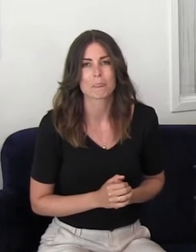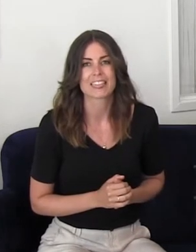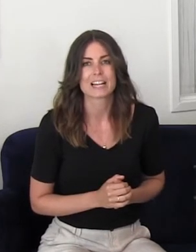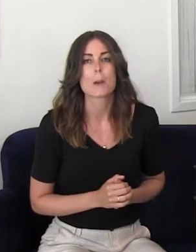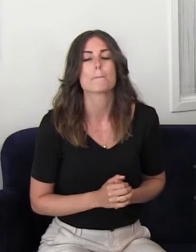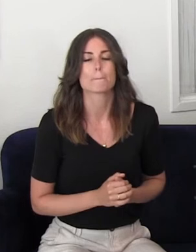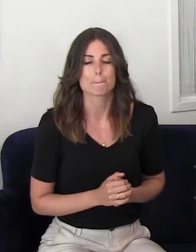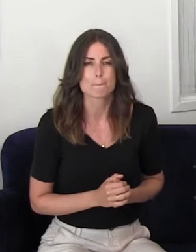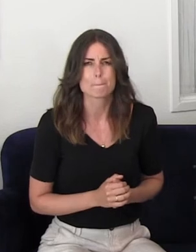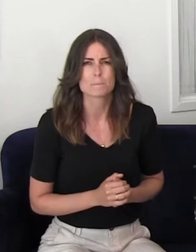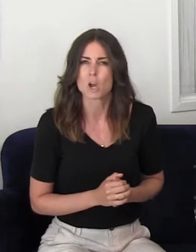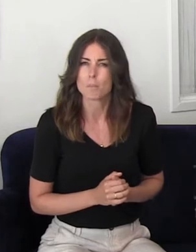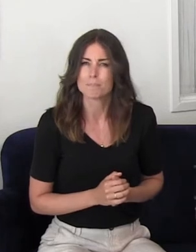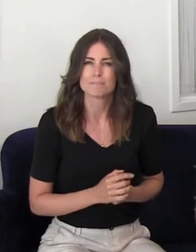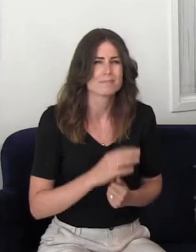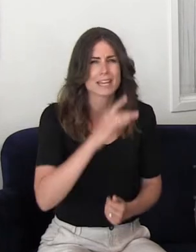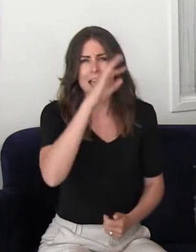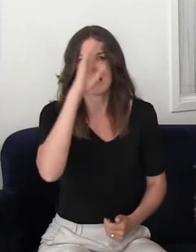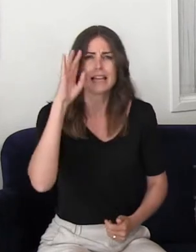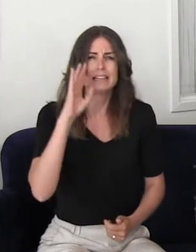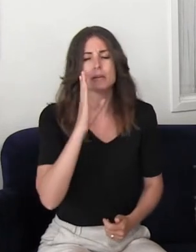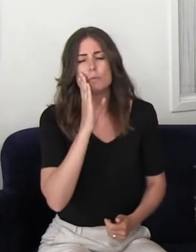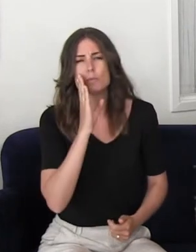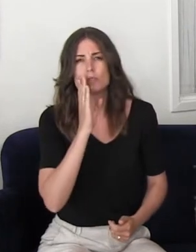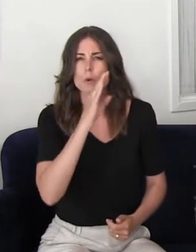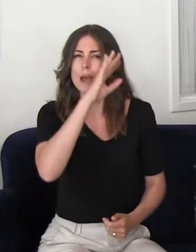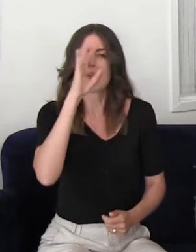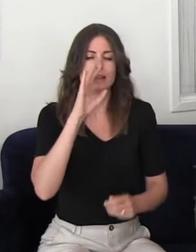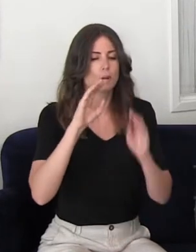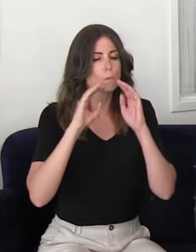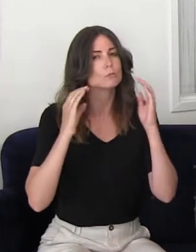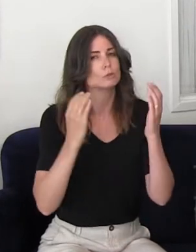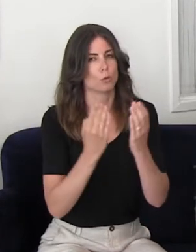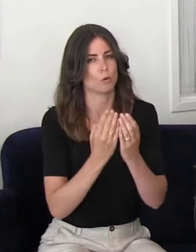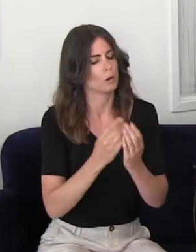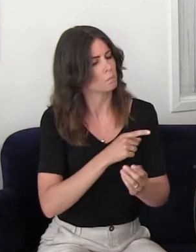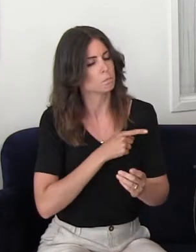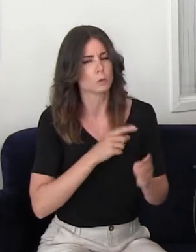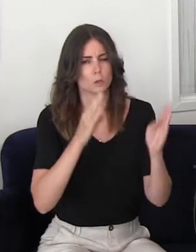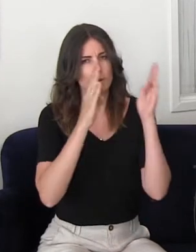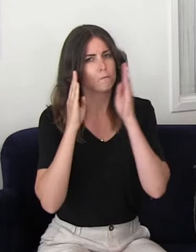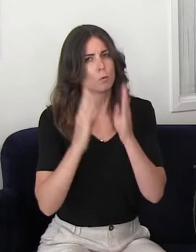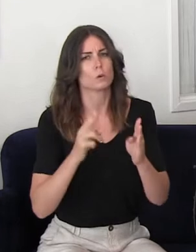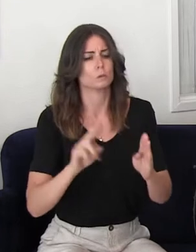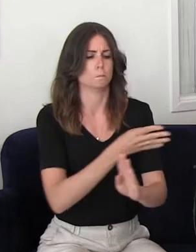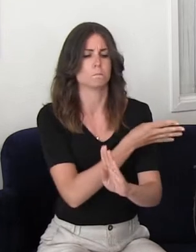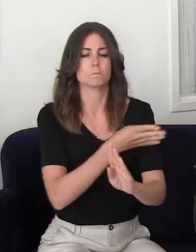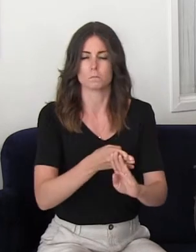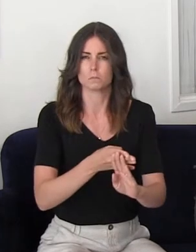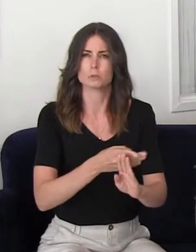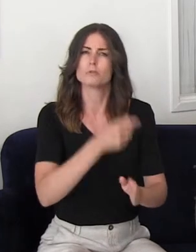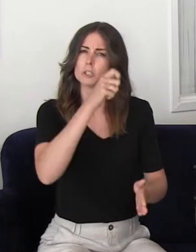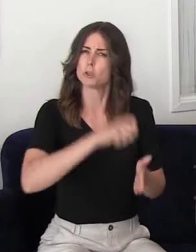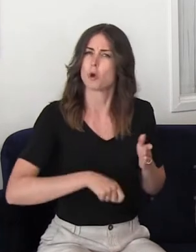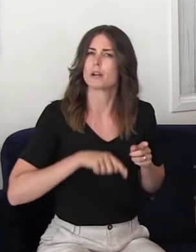Ja, äldreboenden och äldreomsorg har ju varit mycket i fokus sista tiden. Så vi tänkte börja